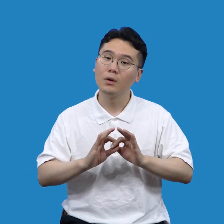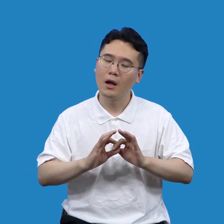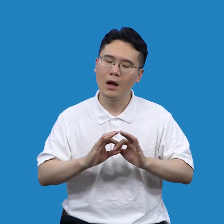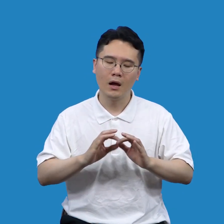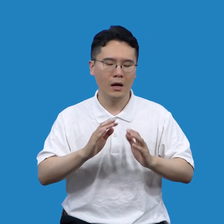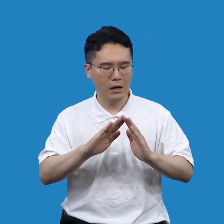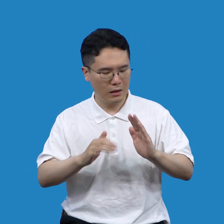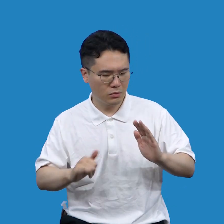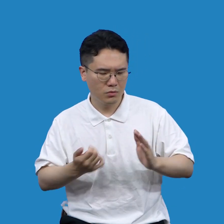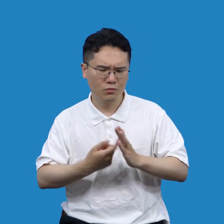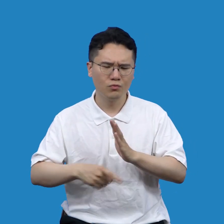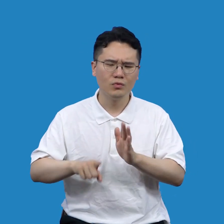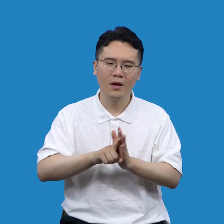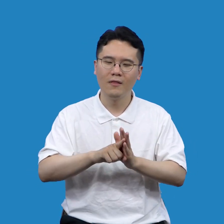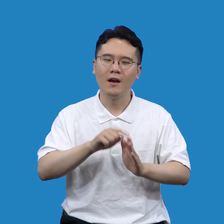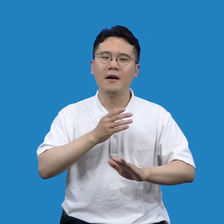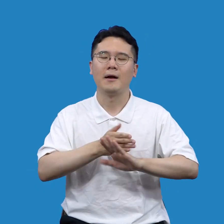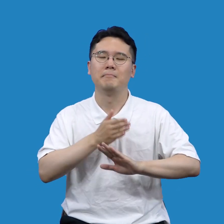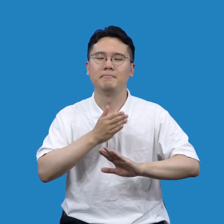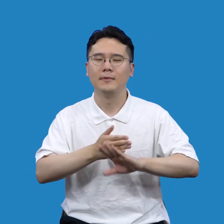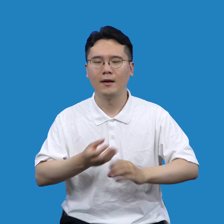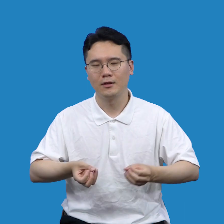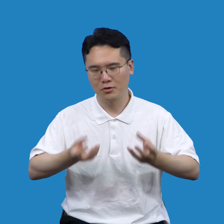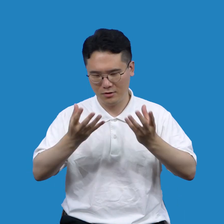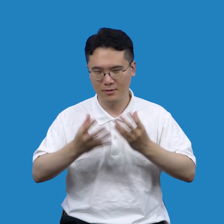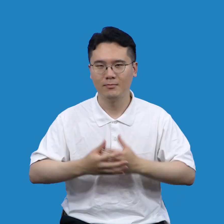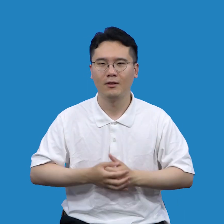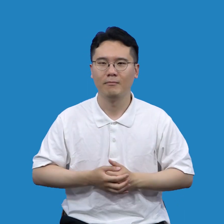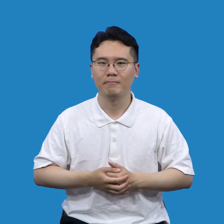가족을 위한 감사의 절기였습니다.